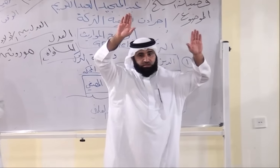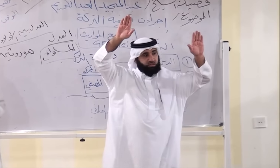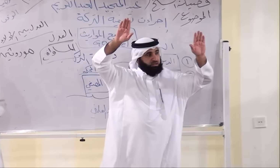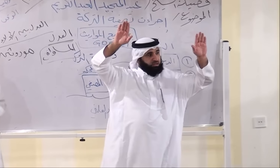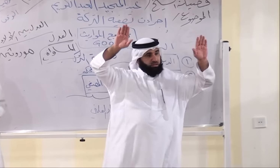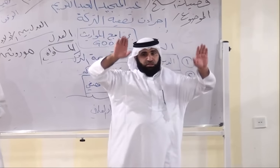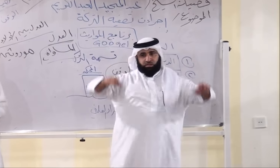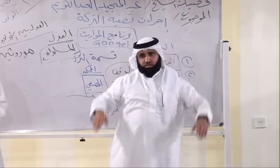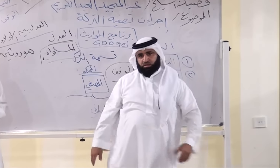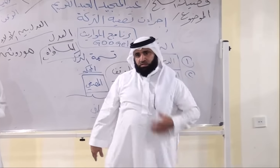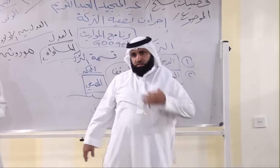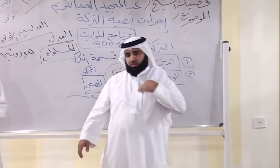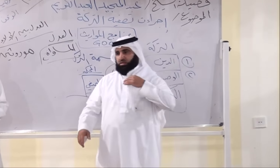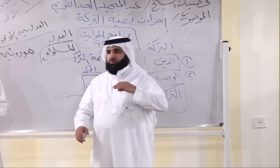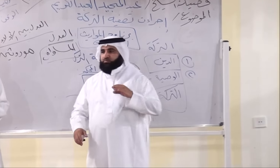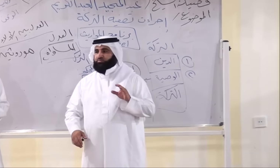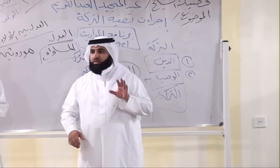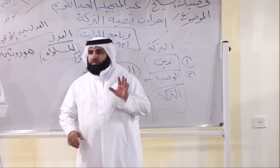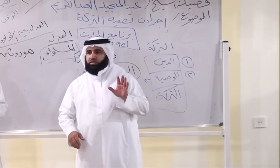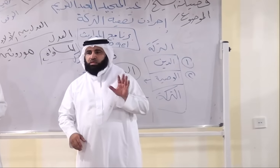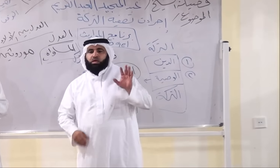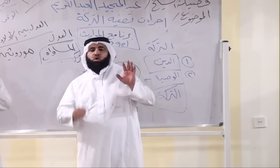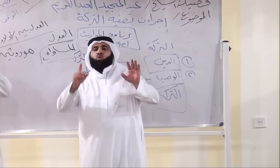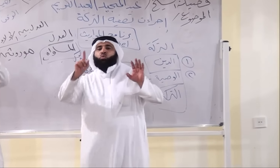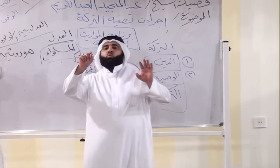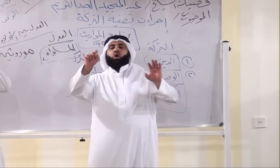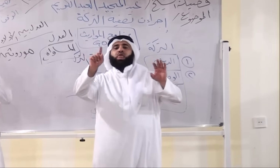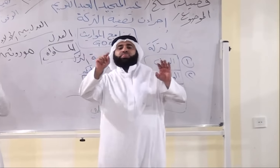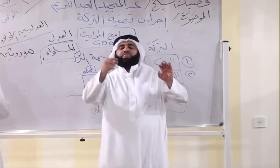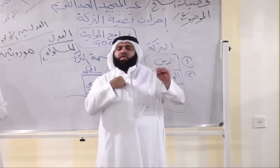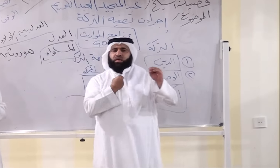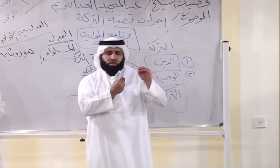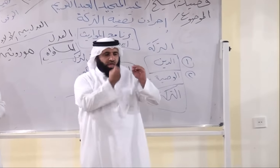هذا إذا عطي، يعني إذا بعطي الولد 50 ريال هدية